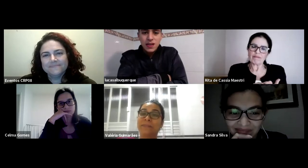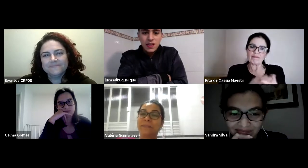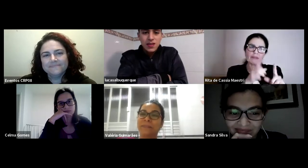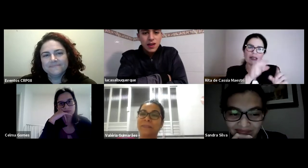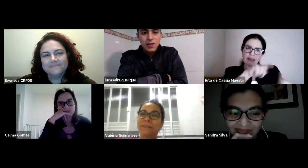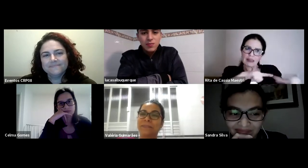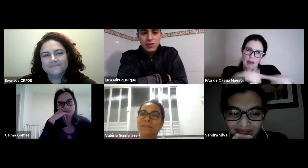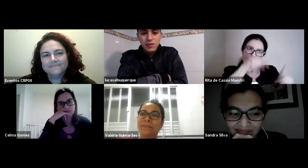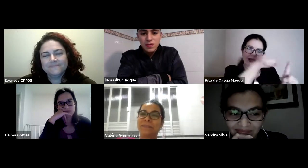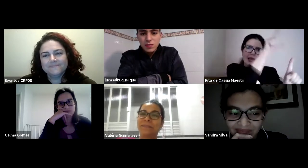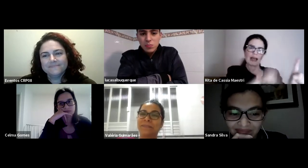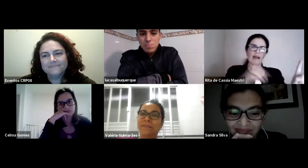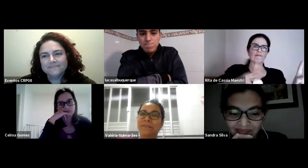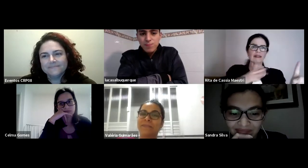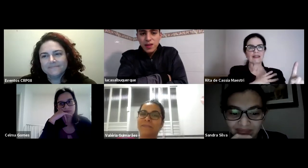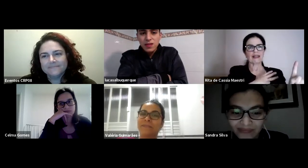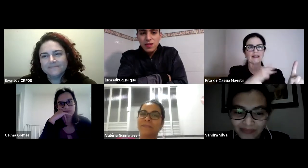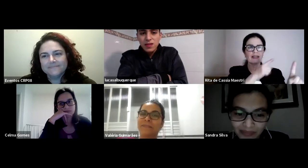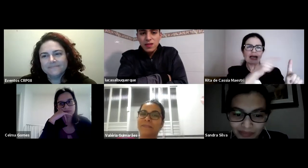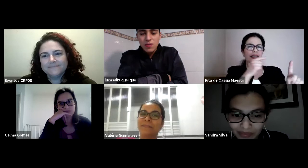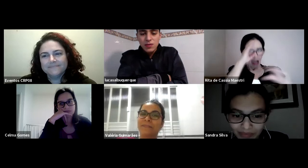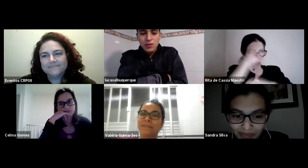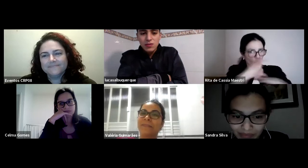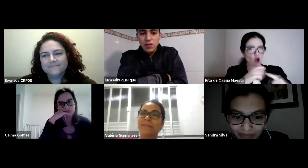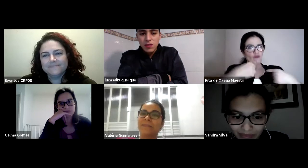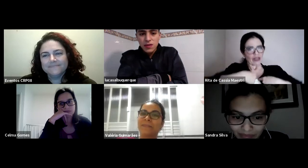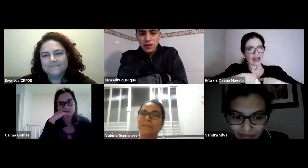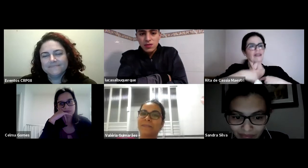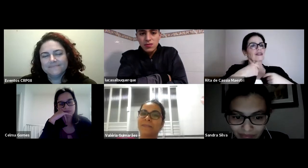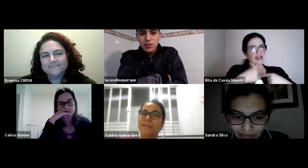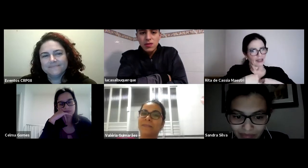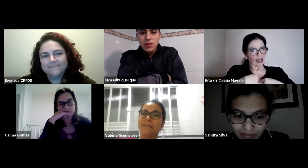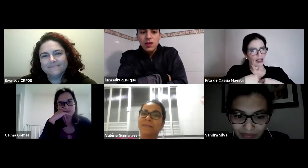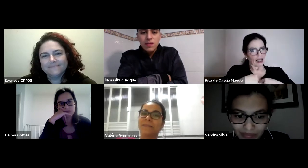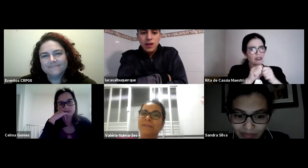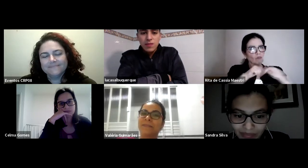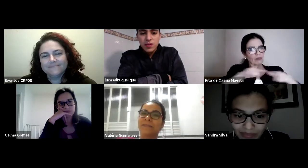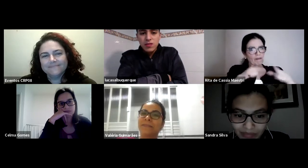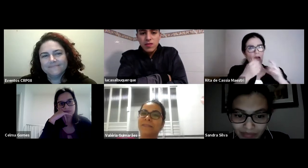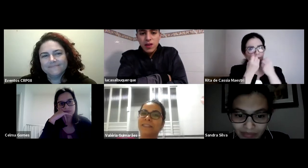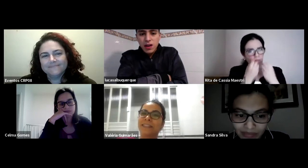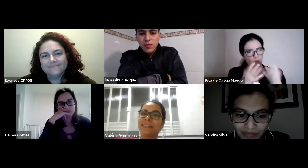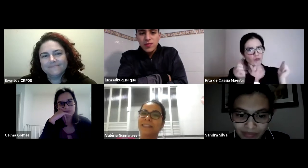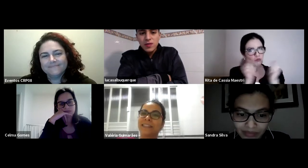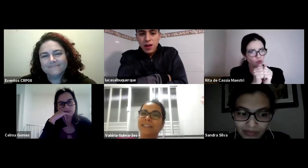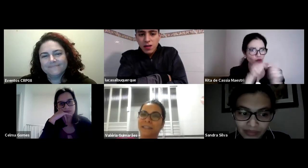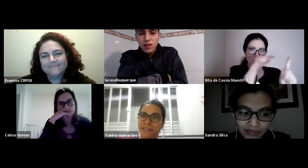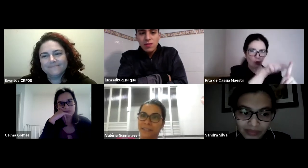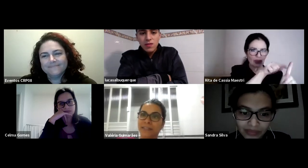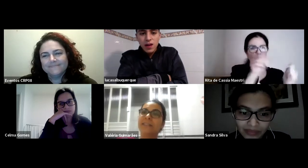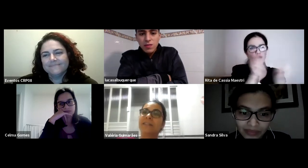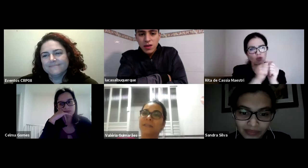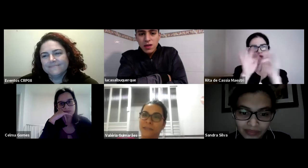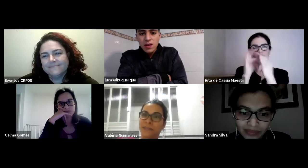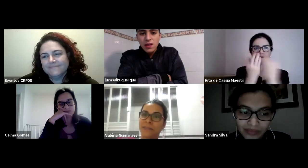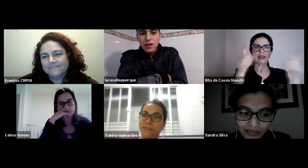e acreditar que é possível. Trabalhar com uma pessoa surda, com um paciente surdo, para que ele possa confiar no profissional, né?